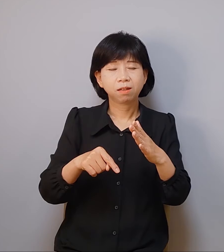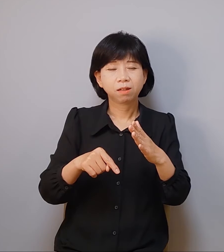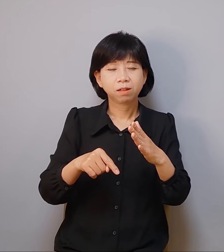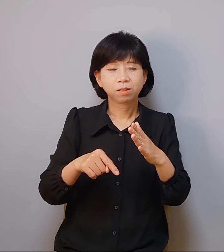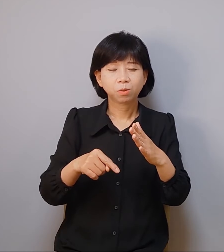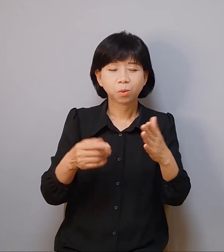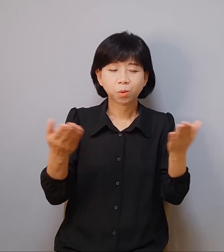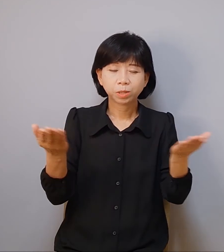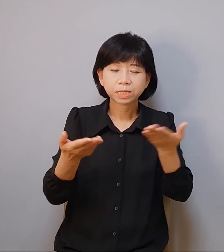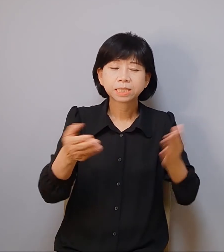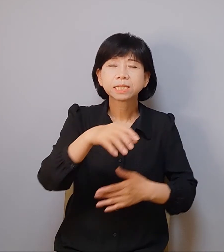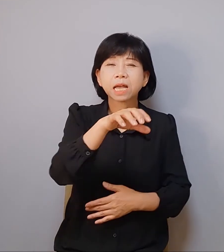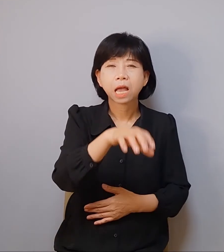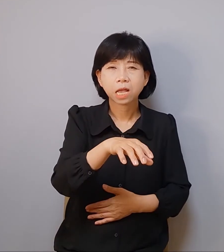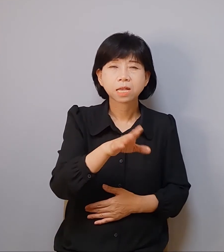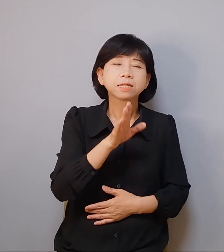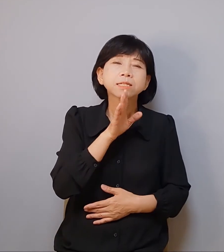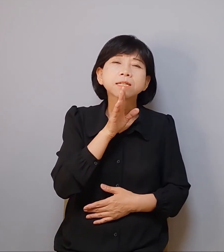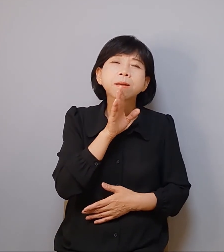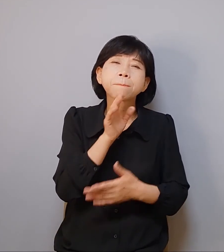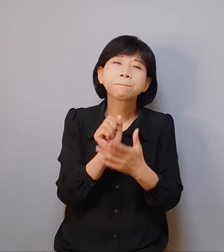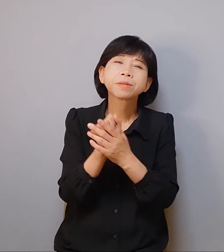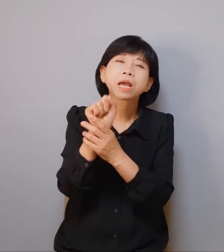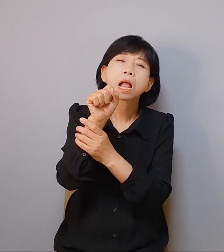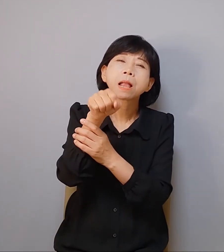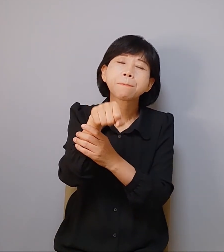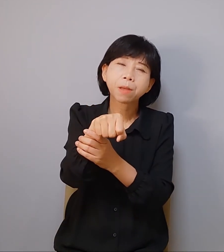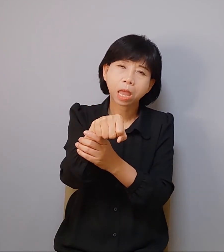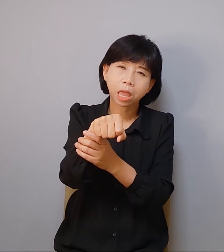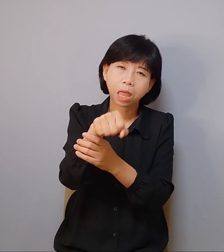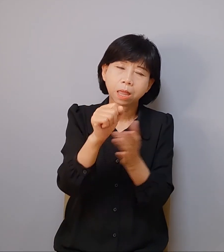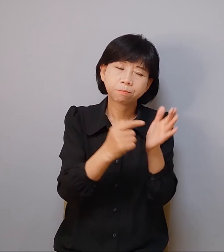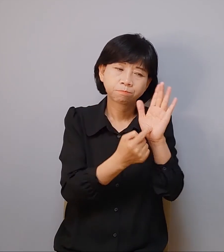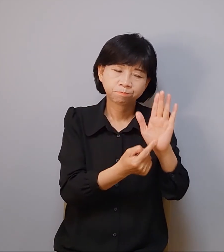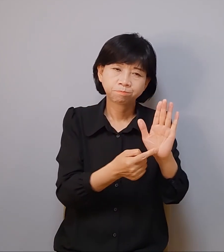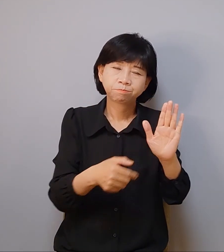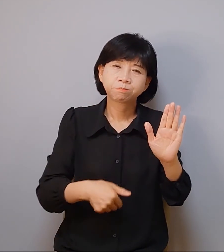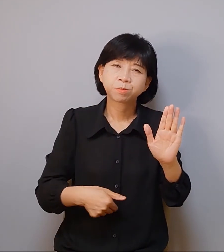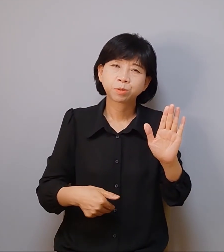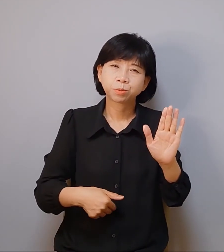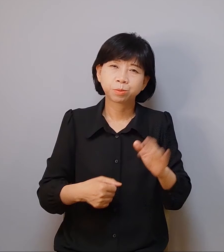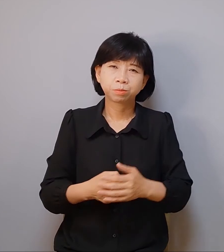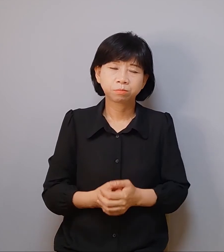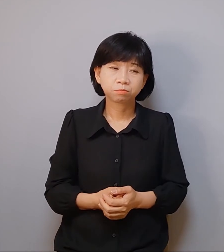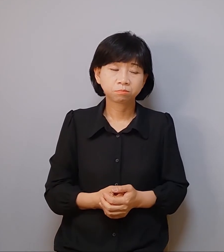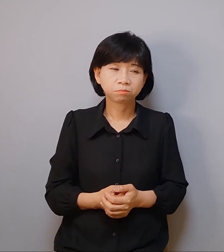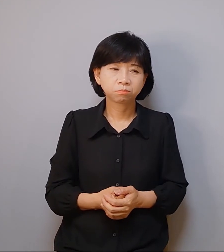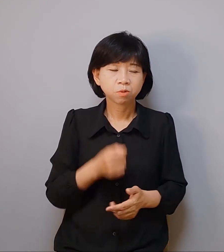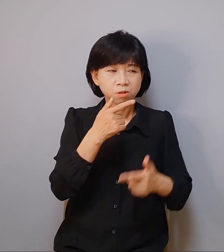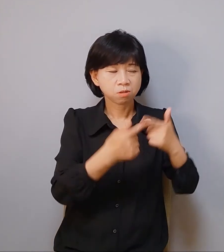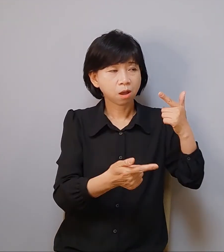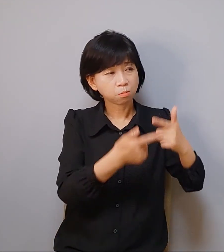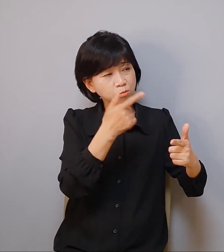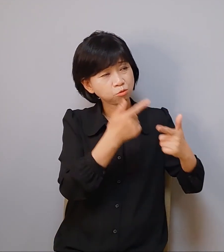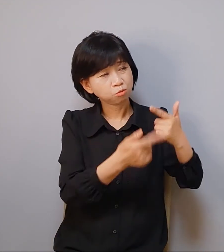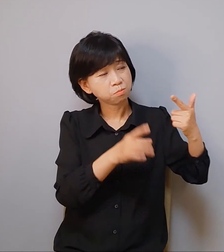진짜 열매가 드러나야 돼요. 나는 나무인데 뭔 나무인지 모르겠어.